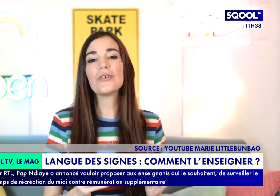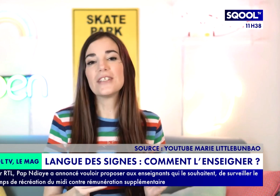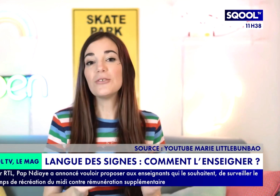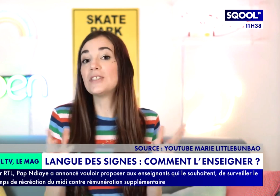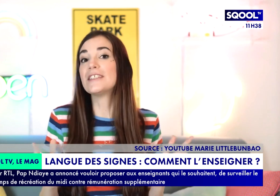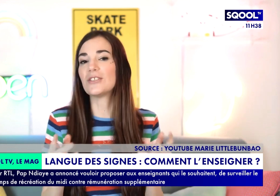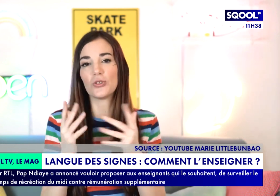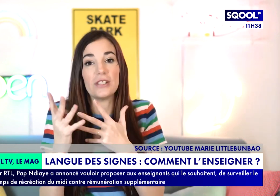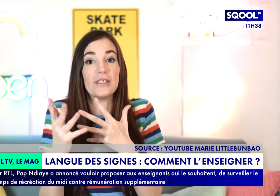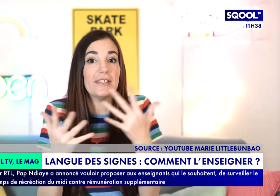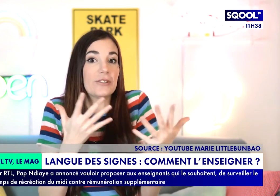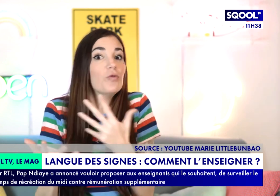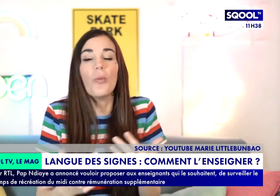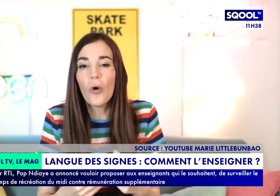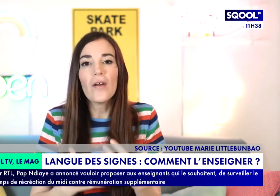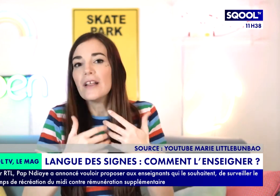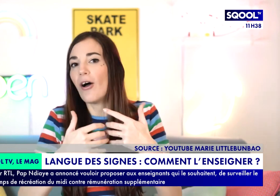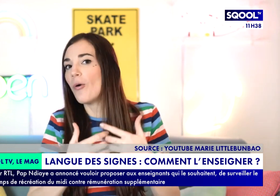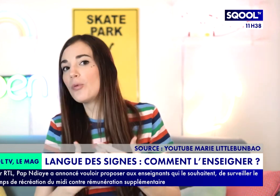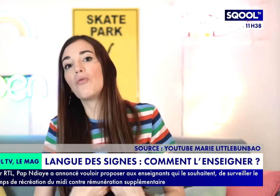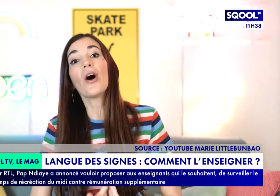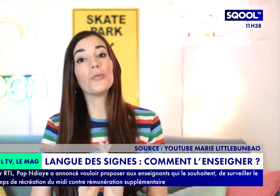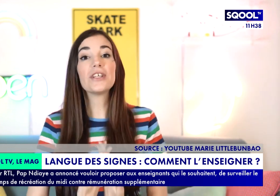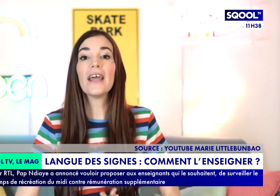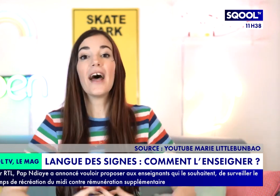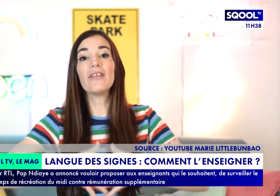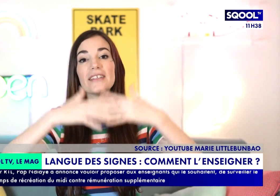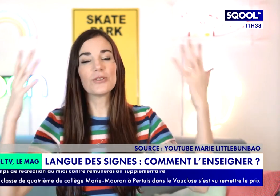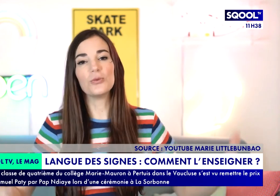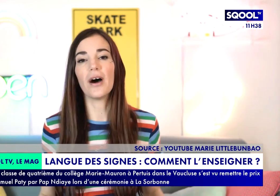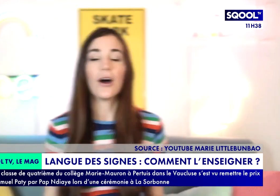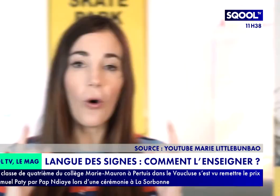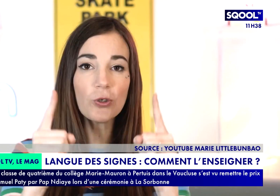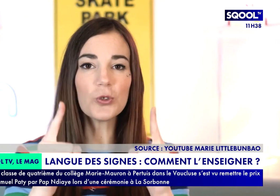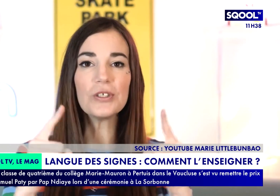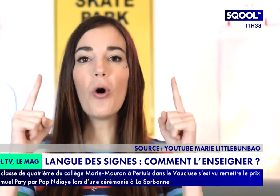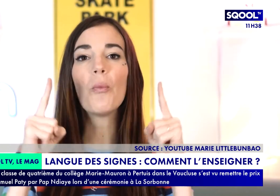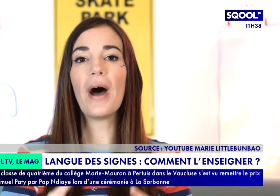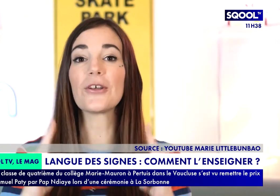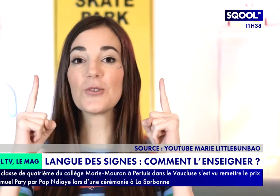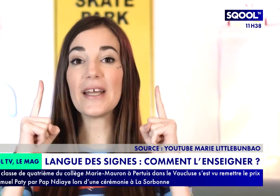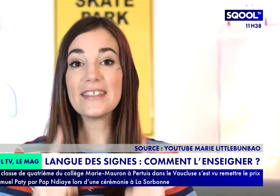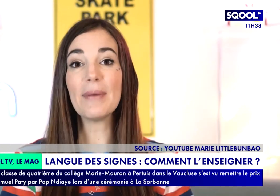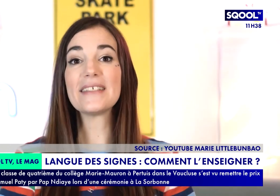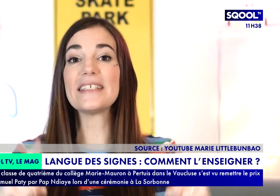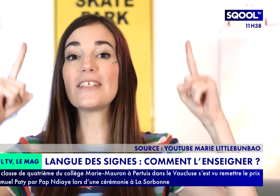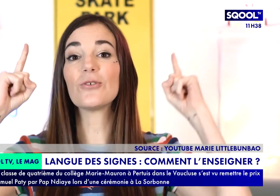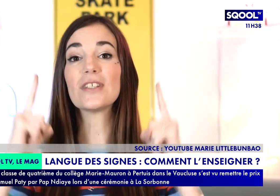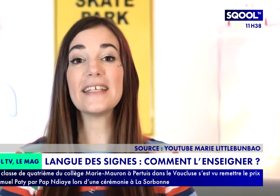aussi utiliser ces nouveaux mots pour pouvoir communiquer avec des sourds. Aujourd'hui, on part sur la thématique des